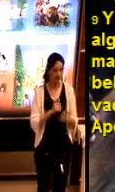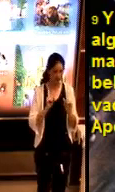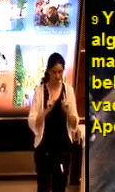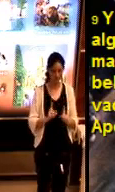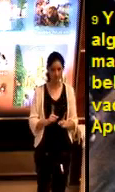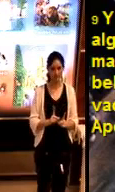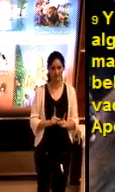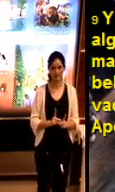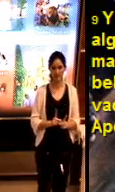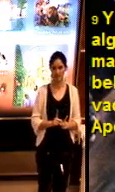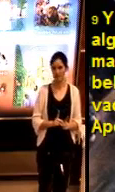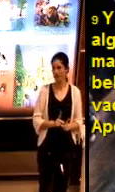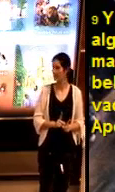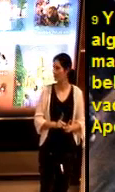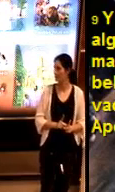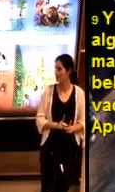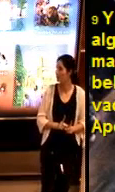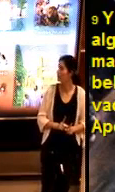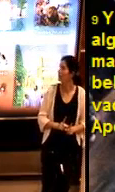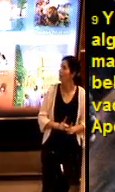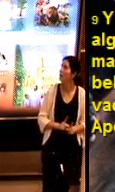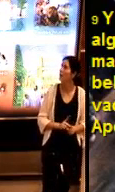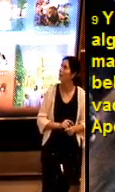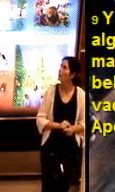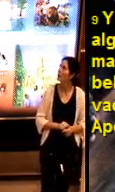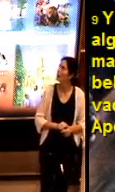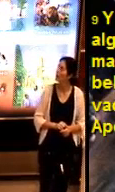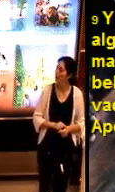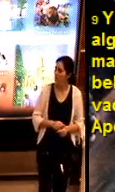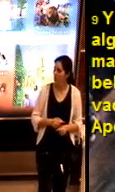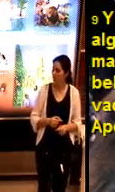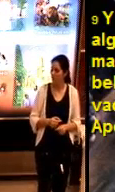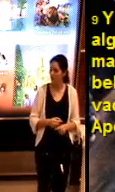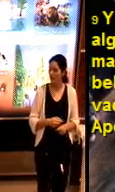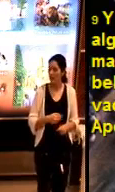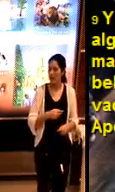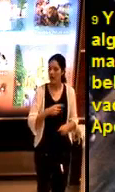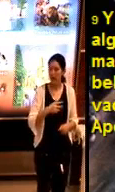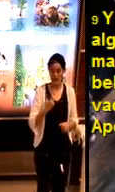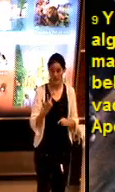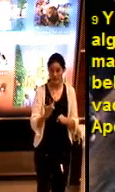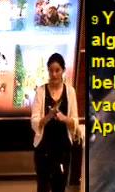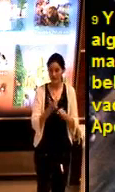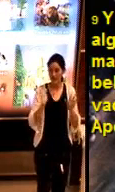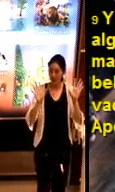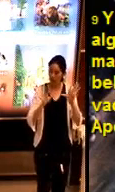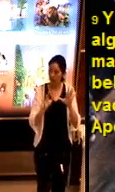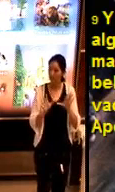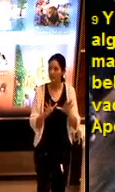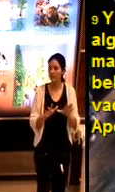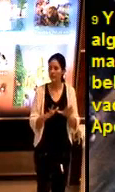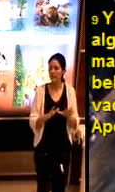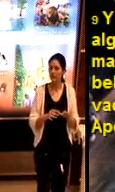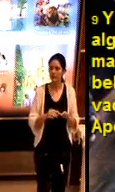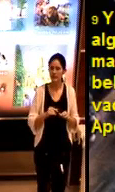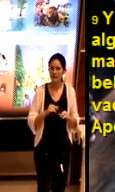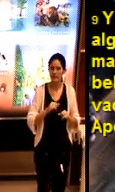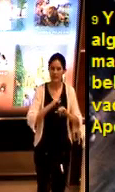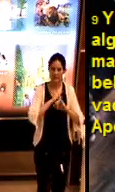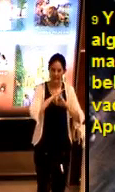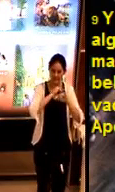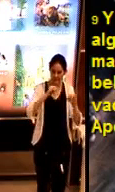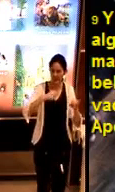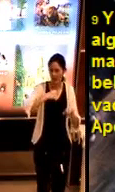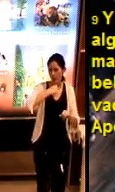Allí dice, sí, el tercer ángel le siguió diciendo, si algún, y ahí habla en forma muy, siguió diciendo a gran voz, con